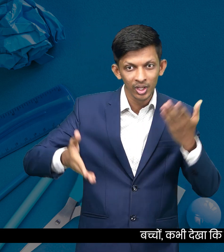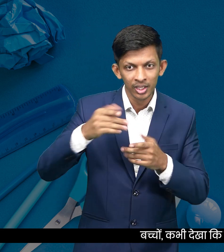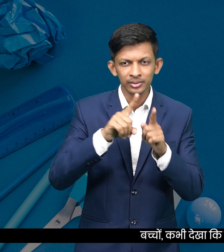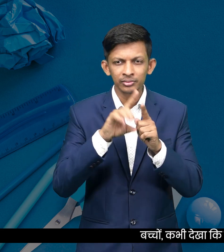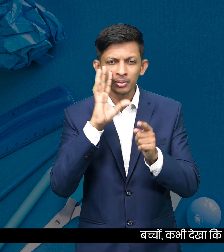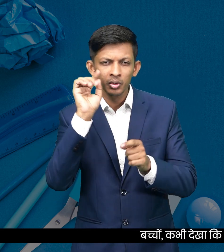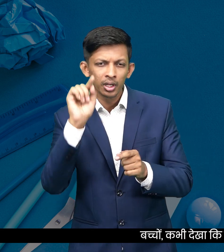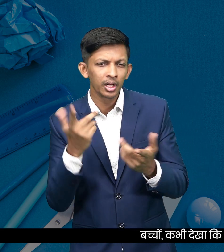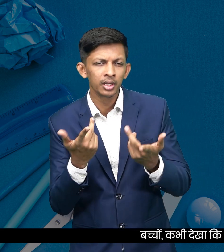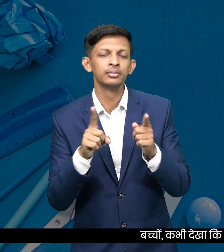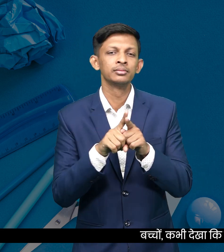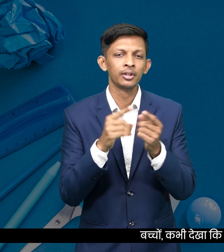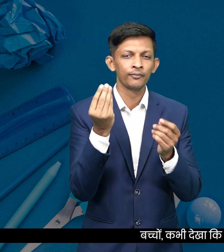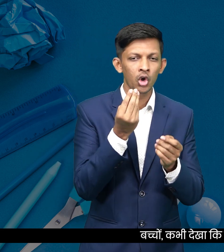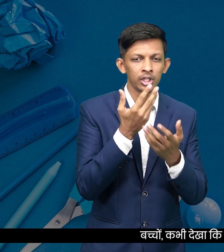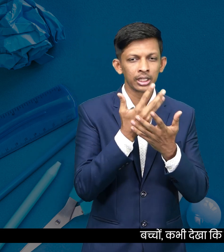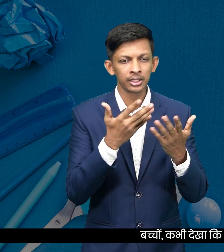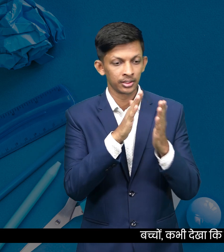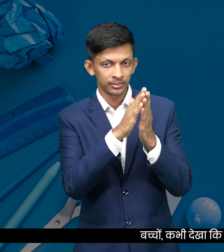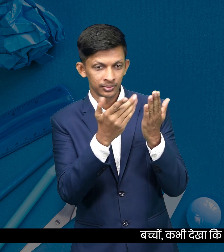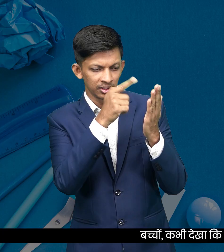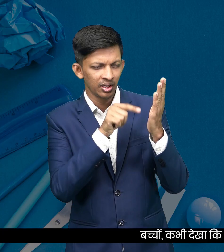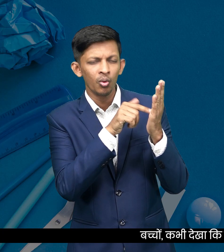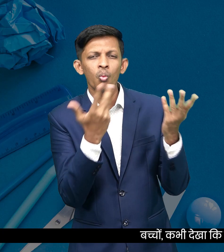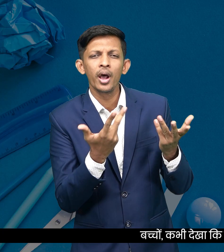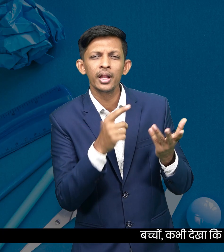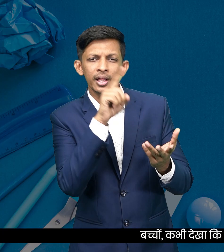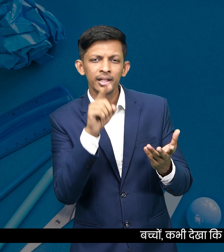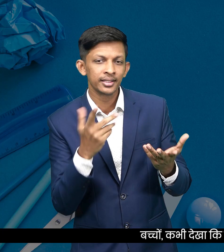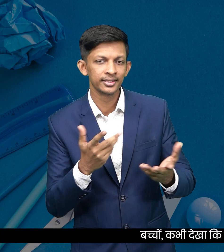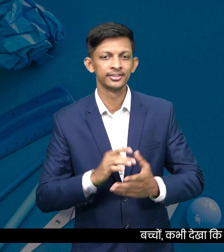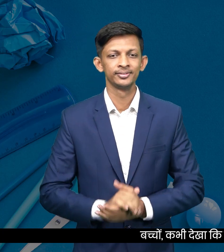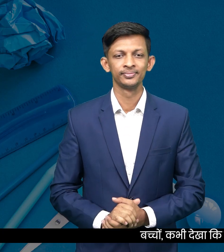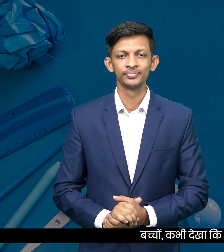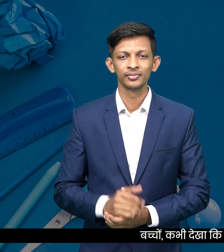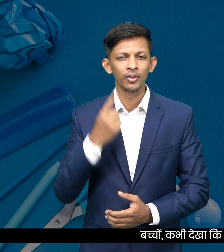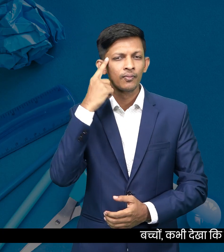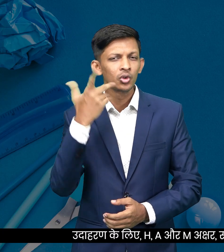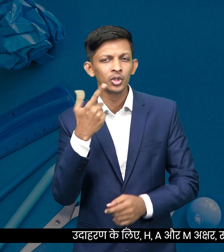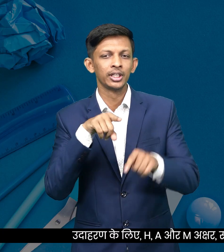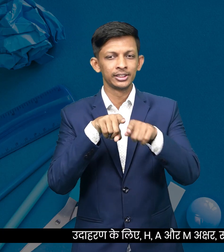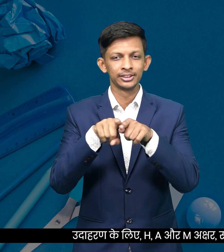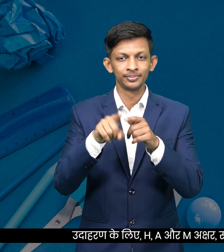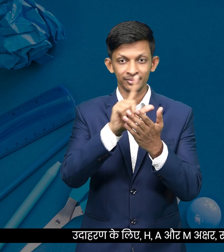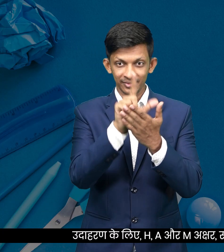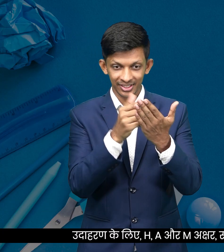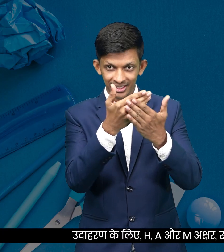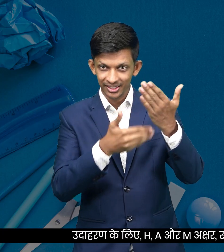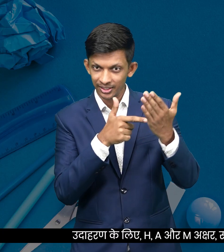बच्चों, कभी देखा कि कुछ चीजें सममित हैं? उदाहरण के लिए